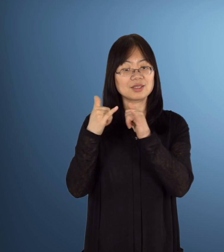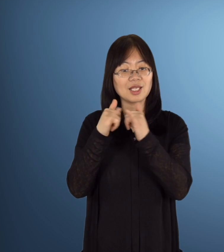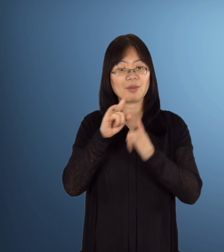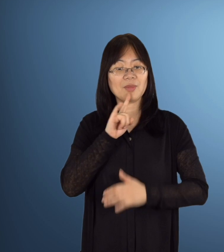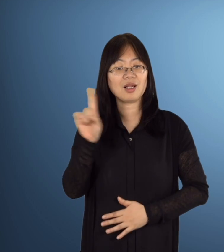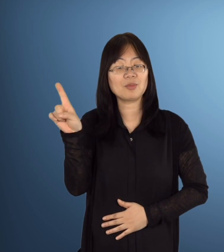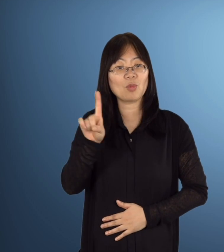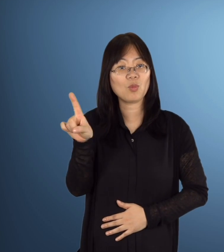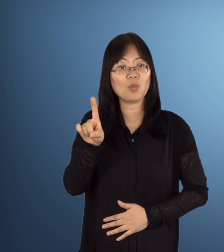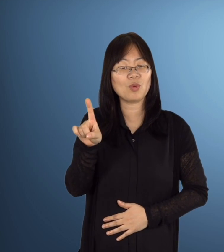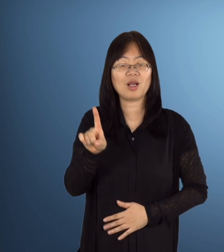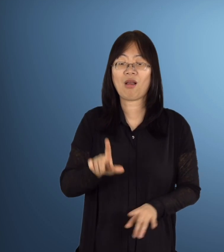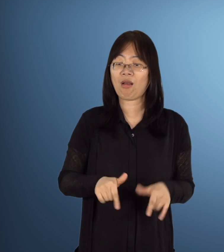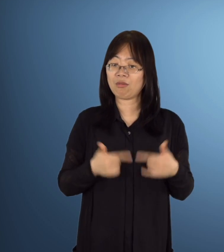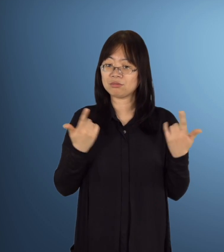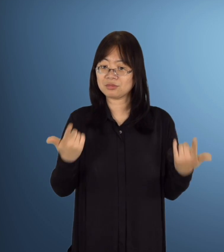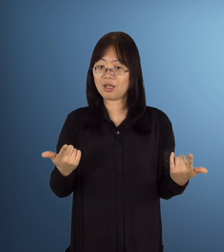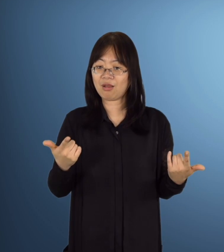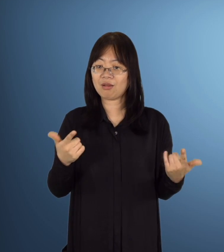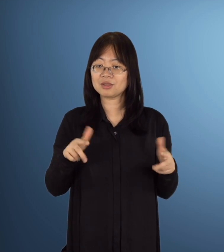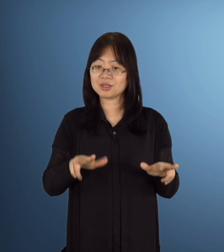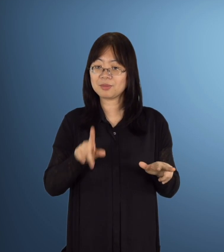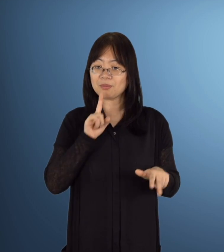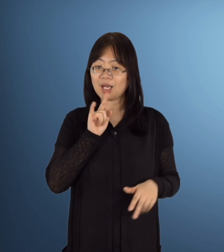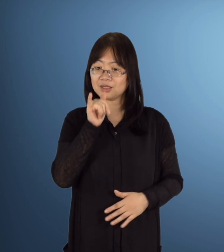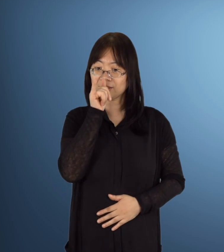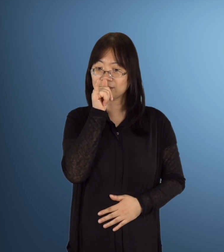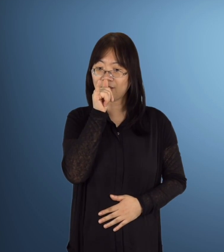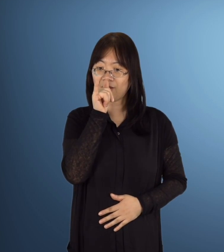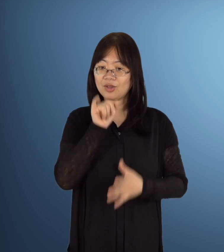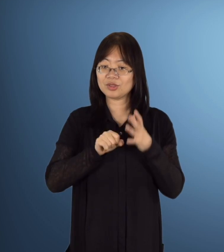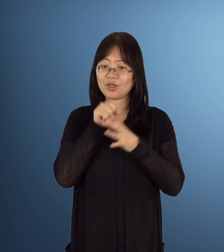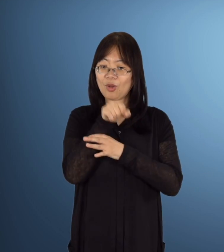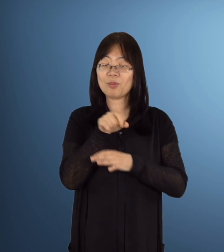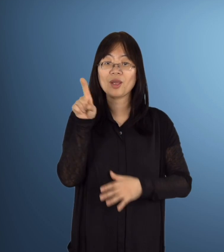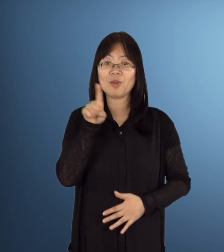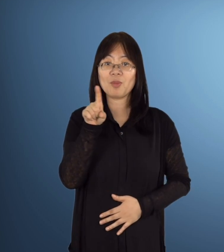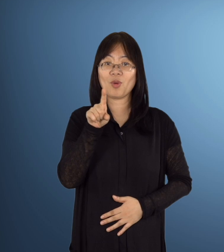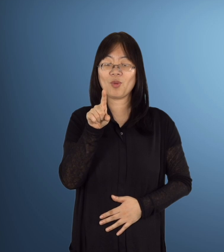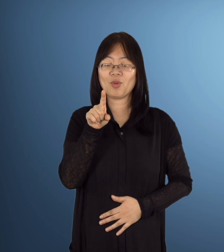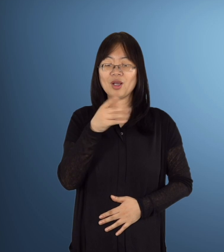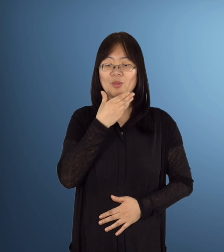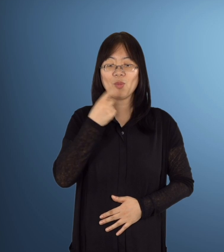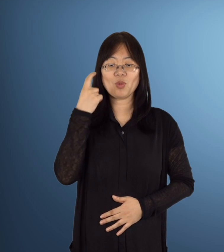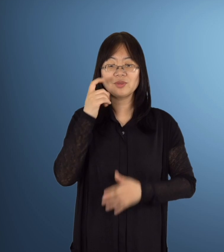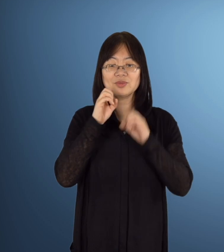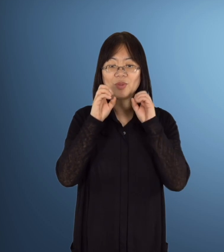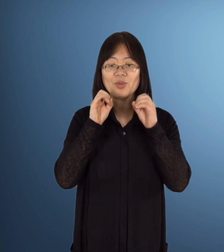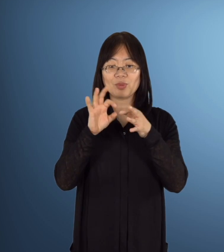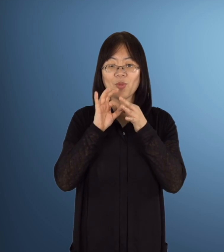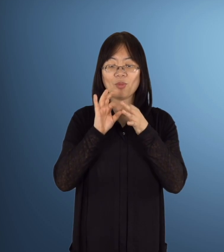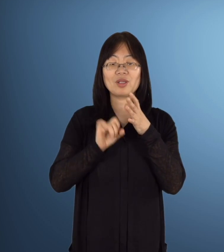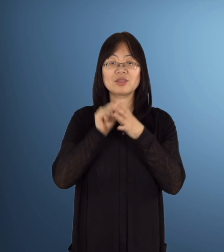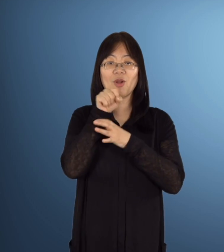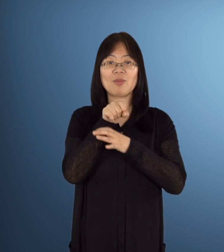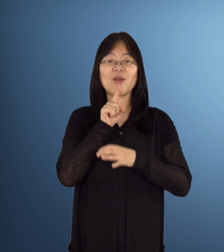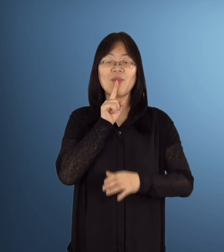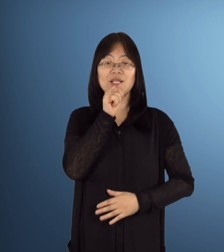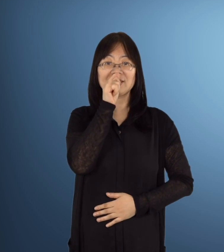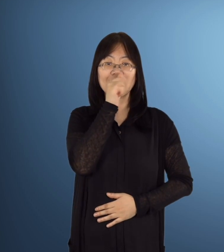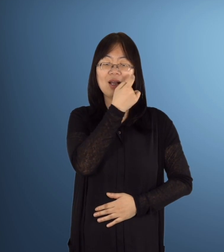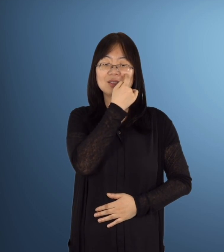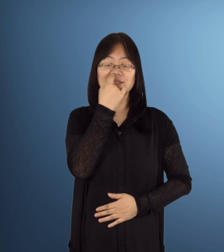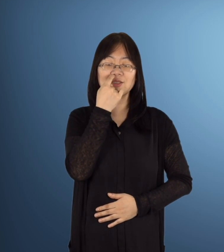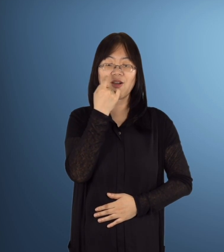얘기했어요. 아니다. 여기서 말하는 열매는 복음 전도를 통한 열매를 얘기하는 것이다. 그